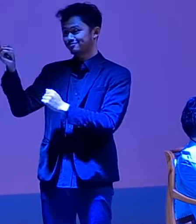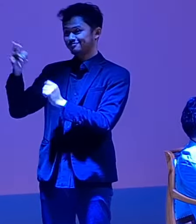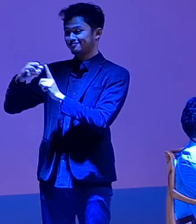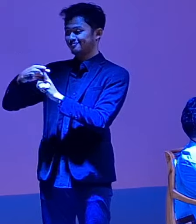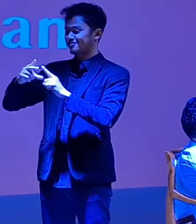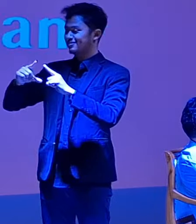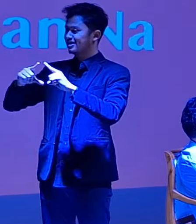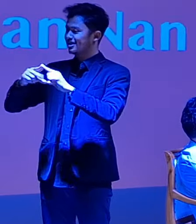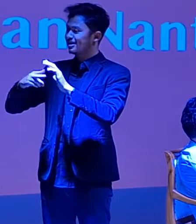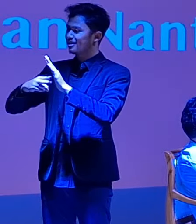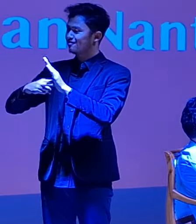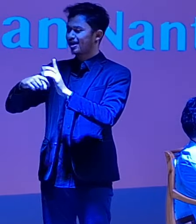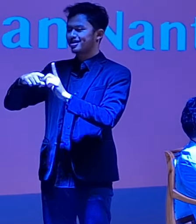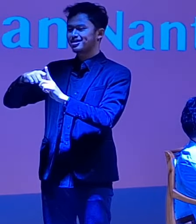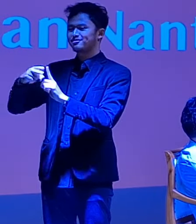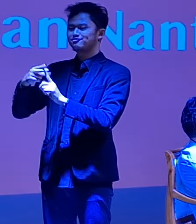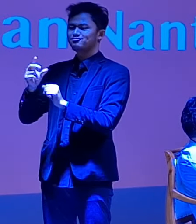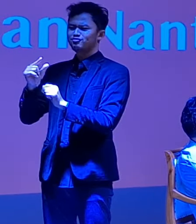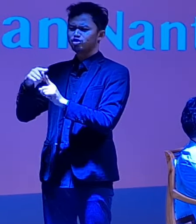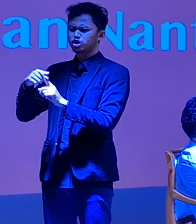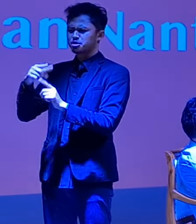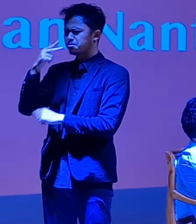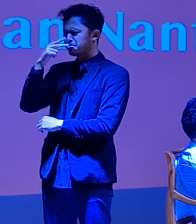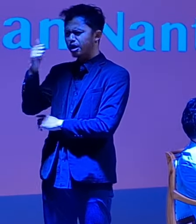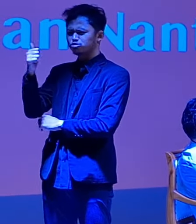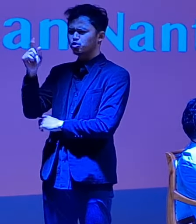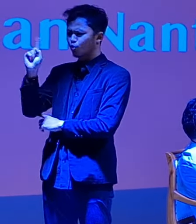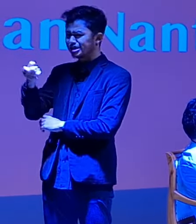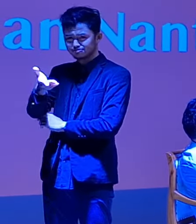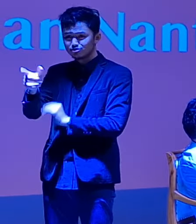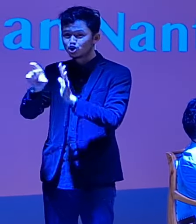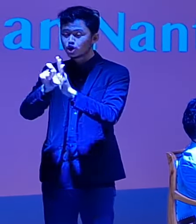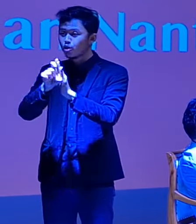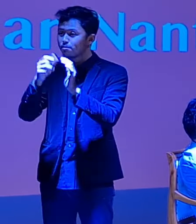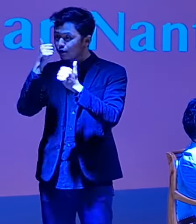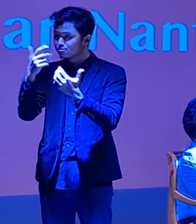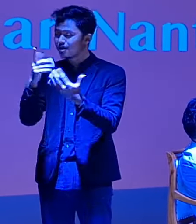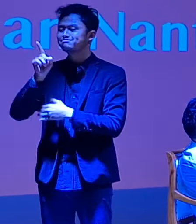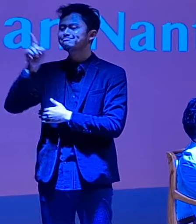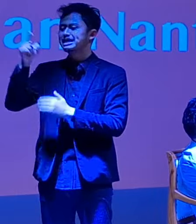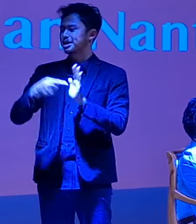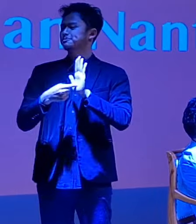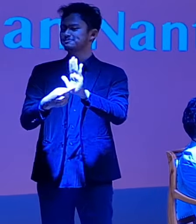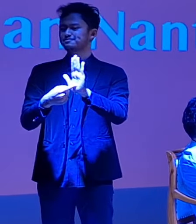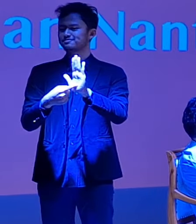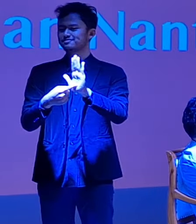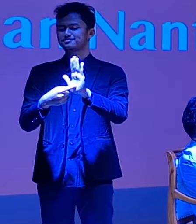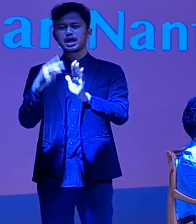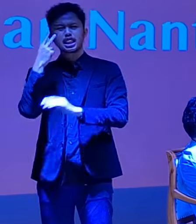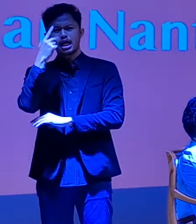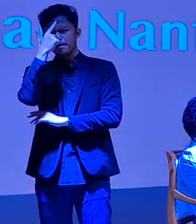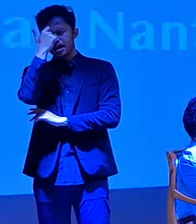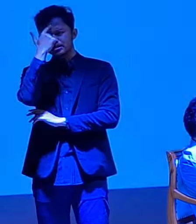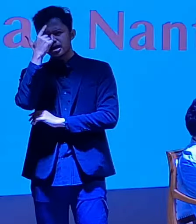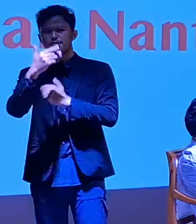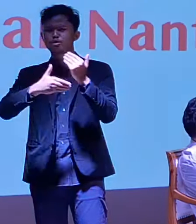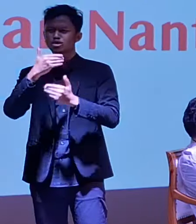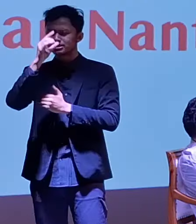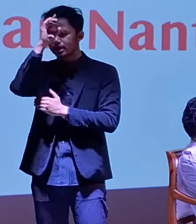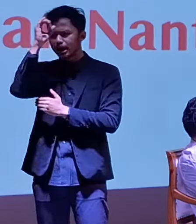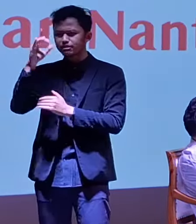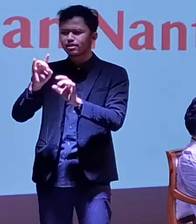tulisan untuk pengalaman bagaimana negara terlibat dalam aktivitas kebudayaan yang memungkinkan proses kreatif